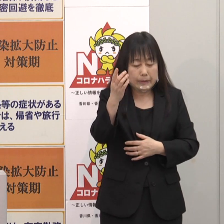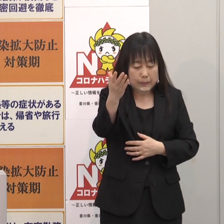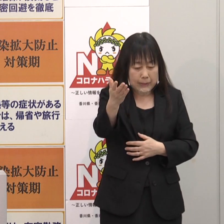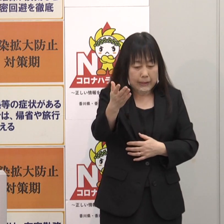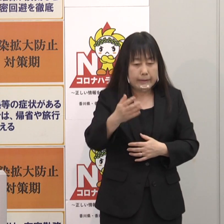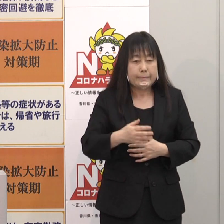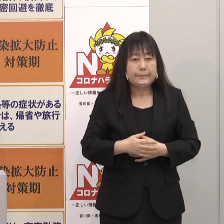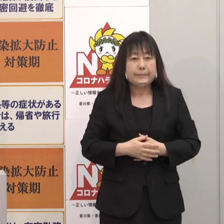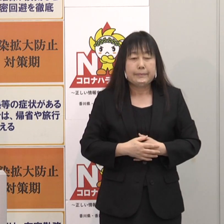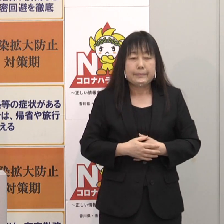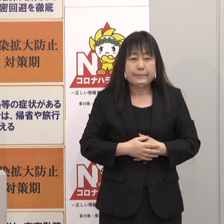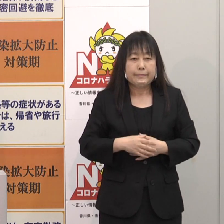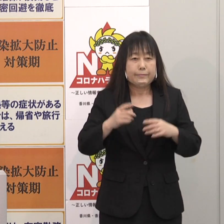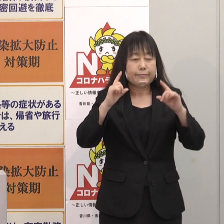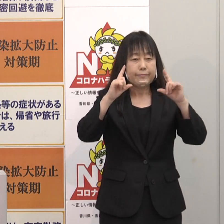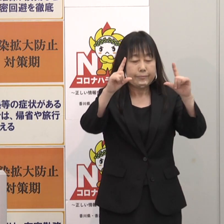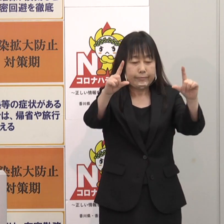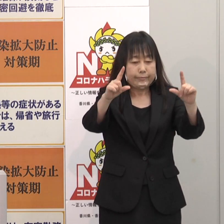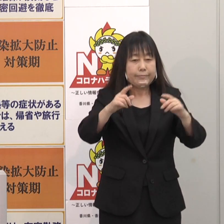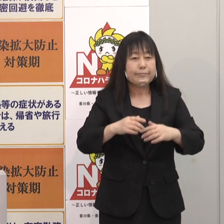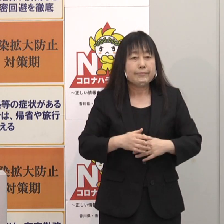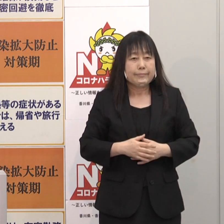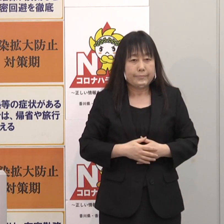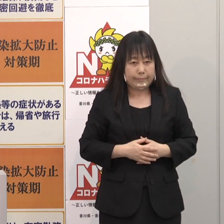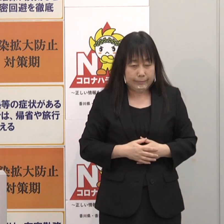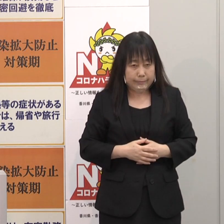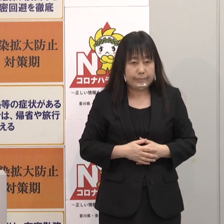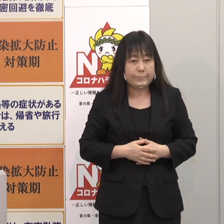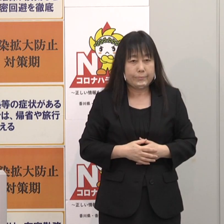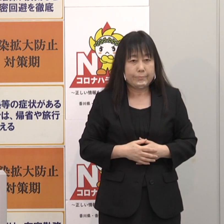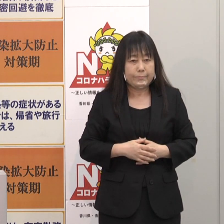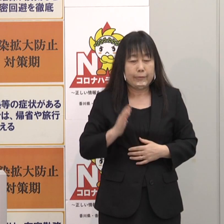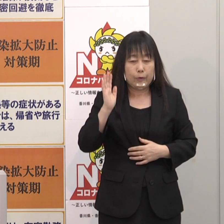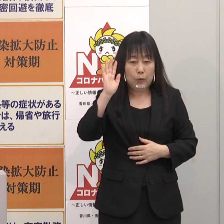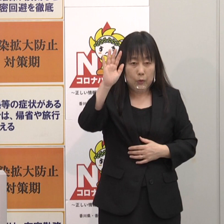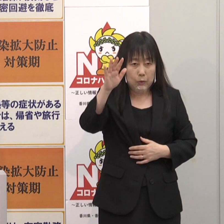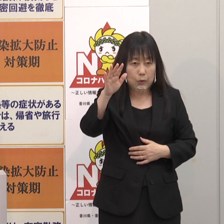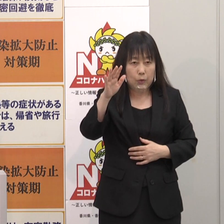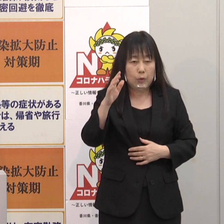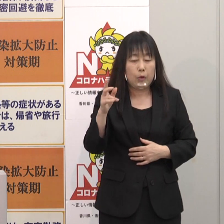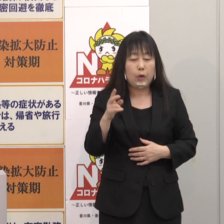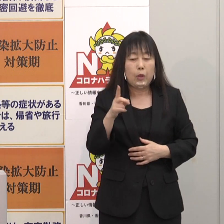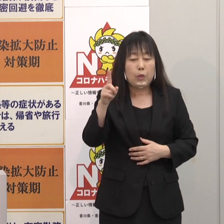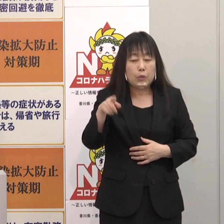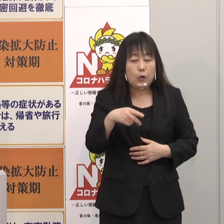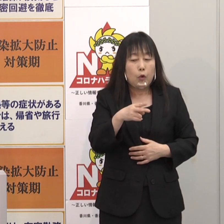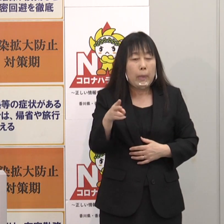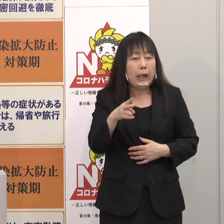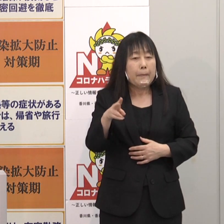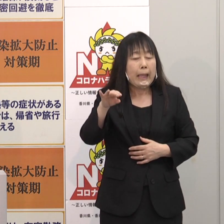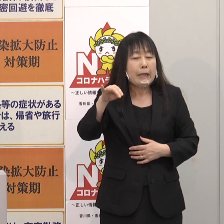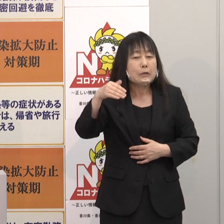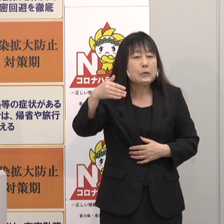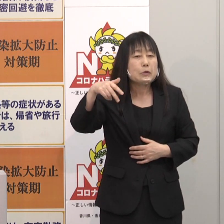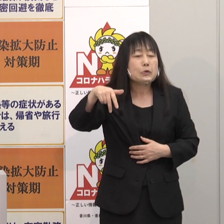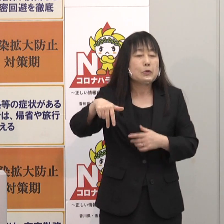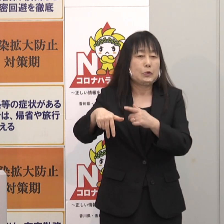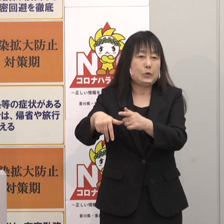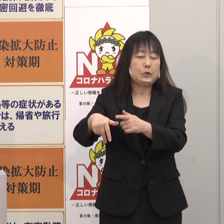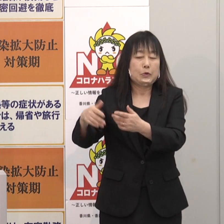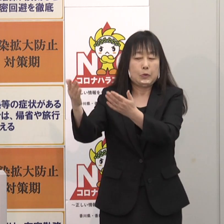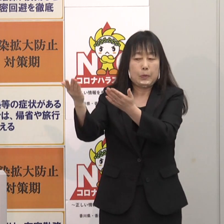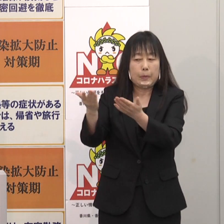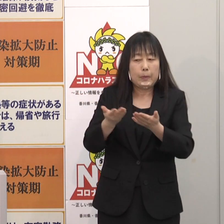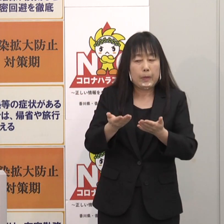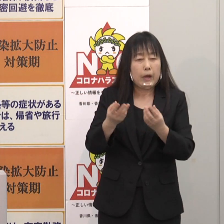からすればですね、そこに先ほども接種率が上がるんじゃないかということについてのお答えと同じになってしまいますけれども、ま